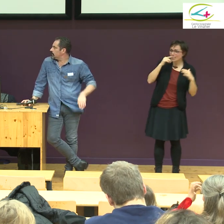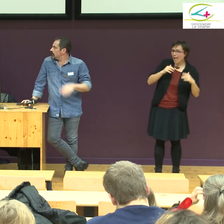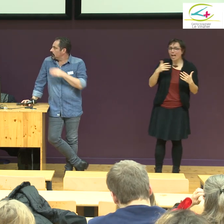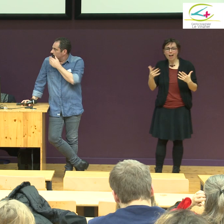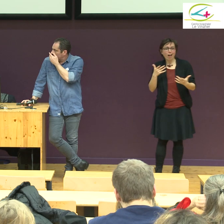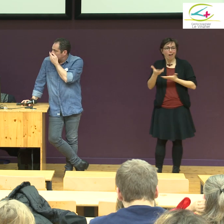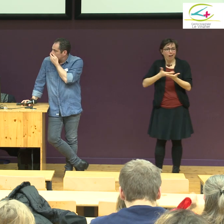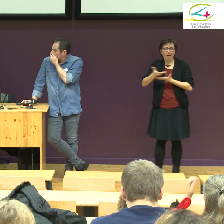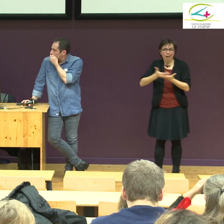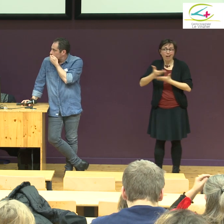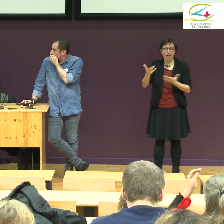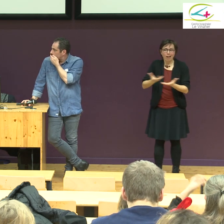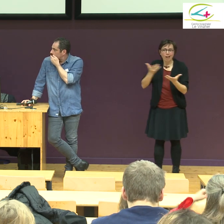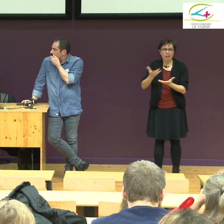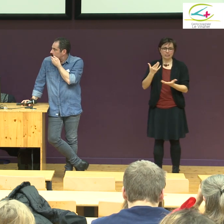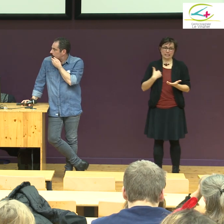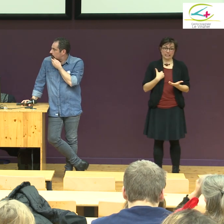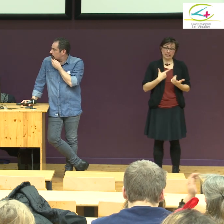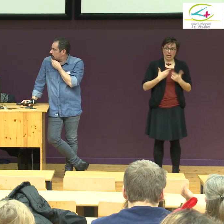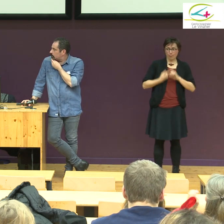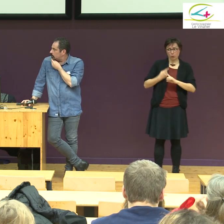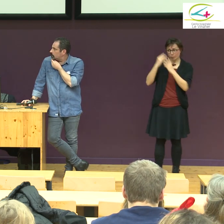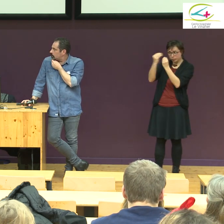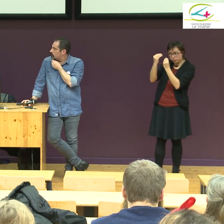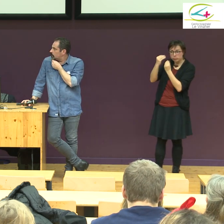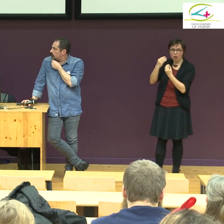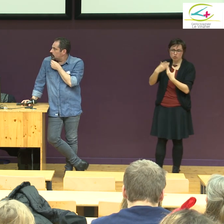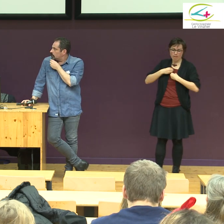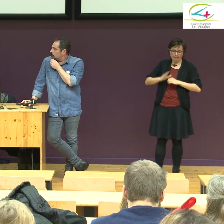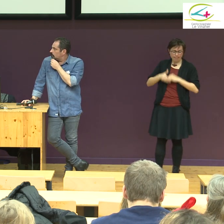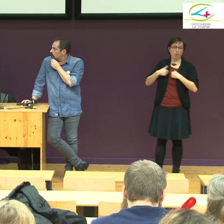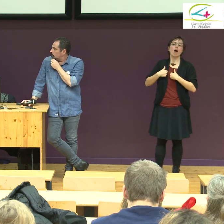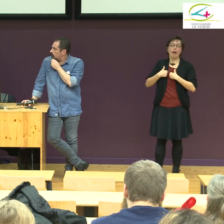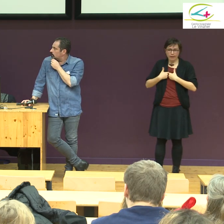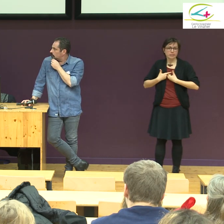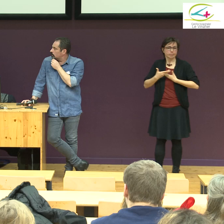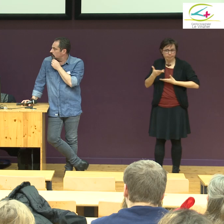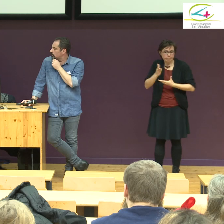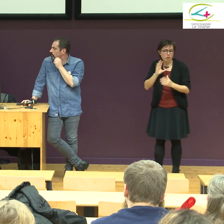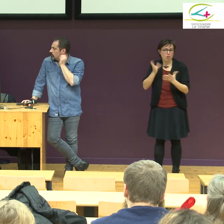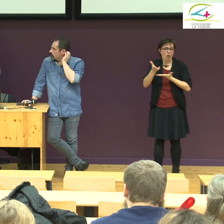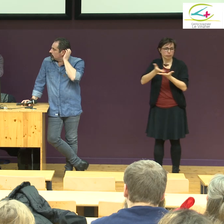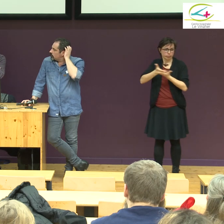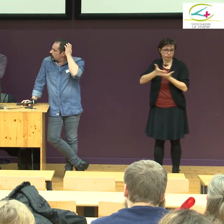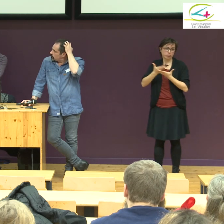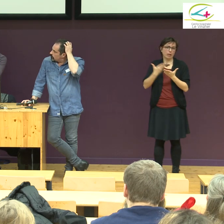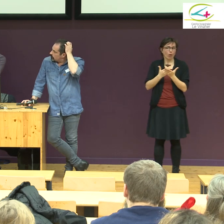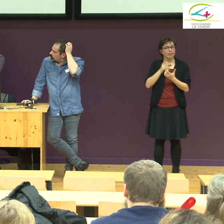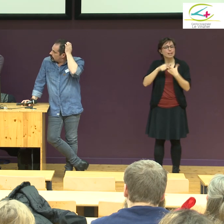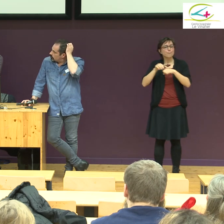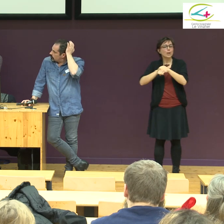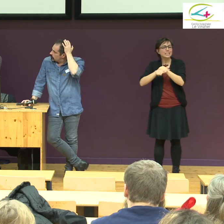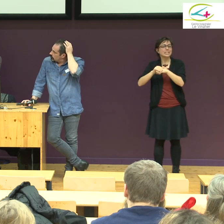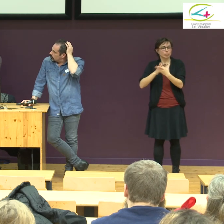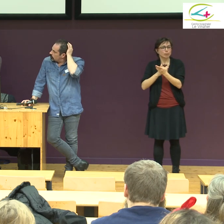citoyens, mais aussi pour les professionnels de première ligne, ça aiderait tellement de gens, en fait. Donc on va vers ça, les orientations nationales vont vers ça,